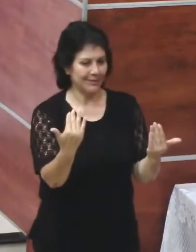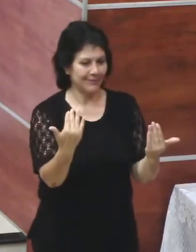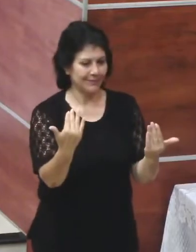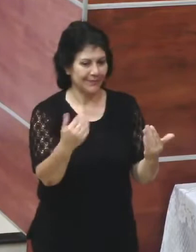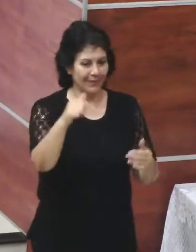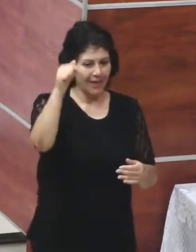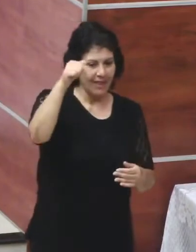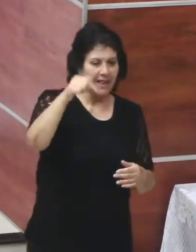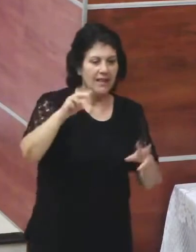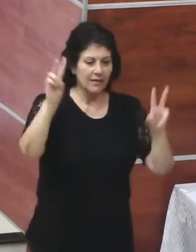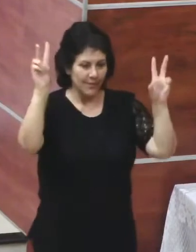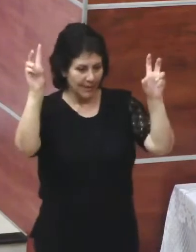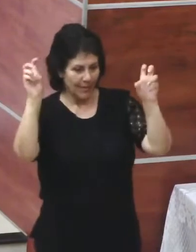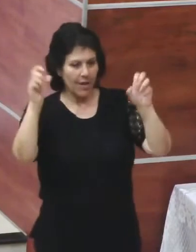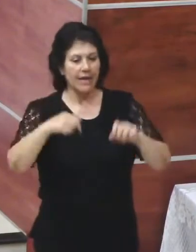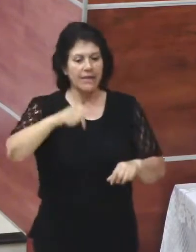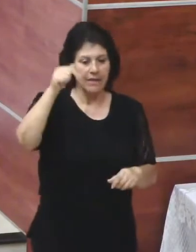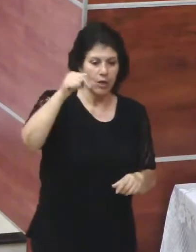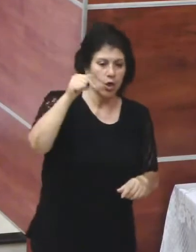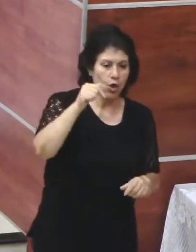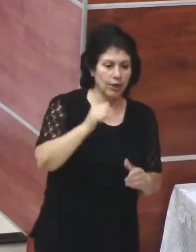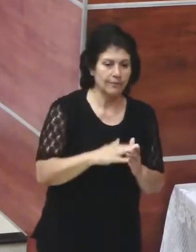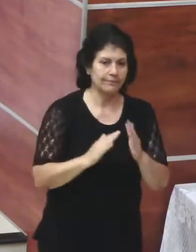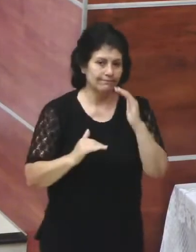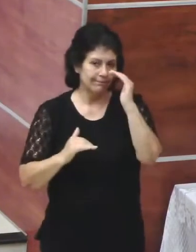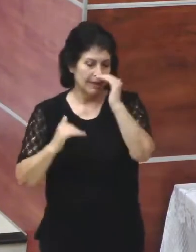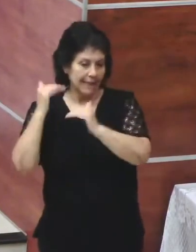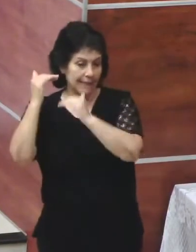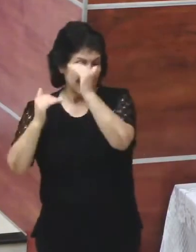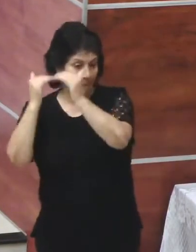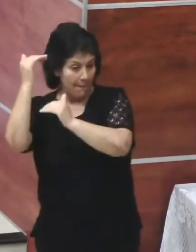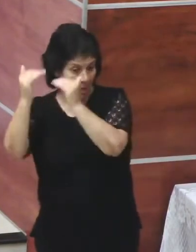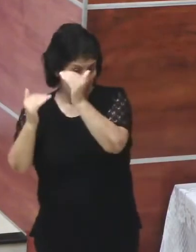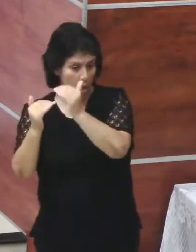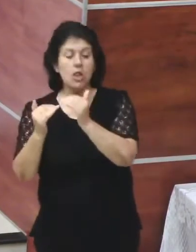El tema de hoy se titula Crecimiento Espiritual,